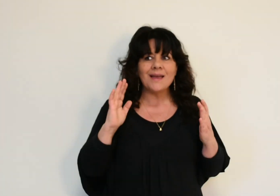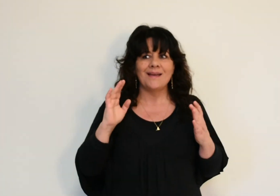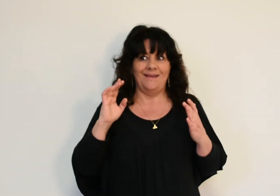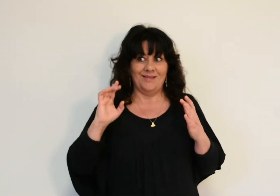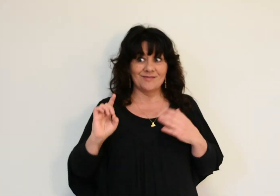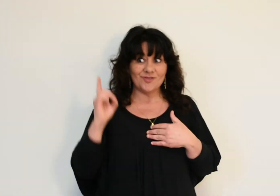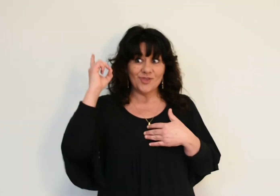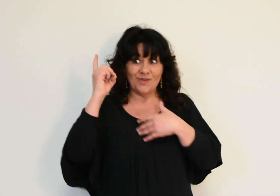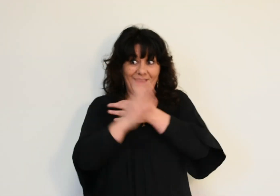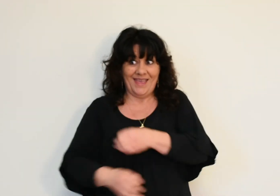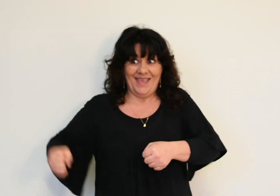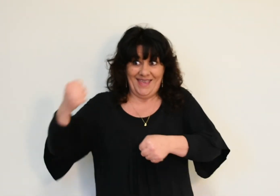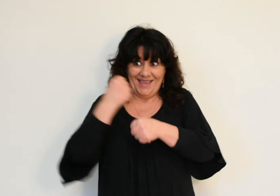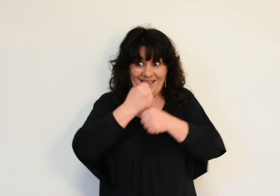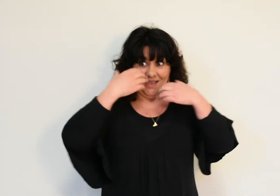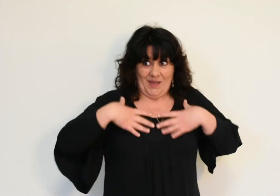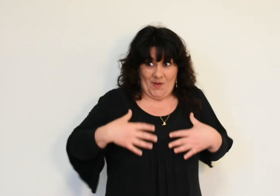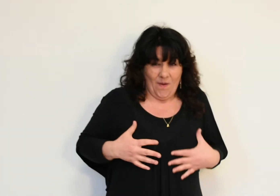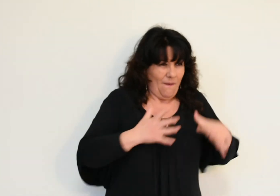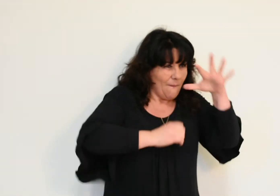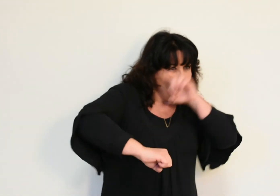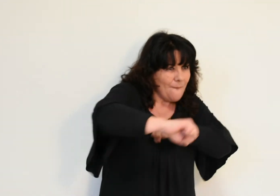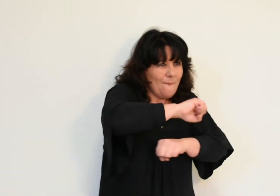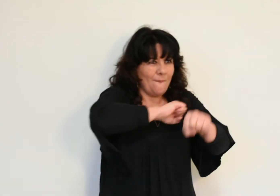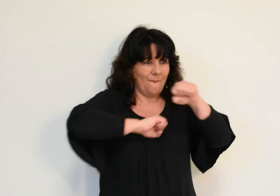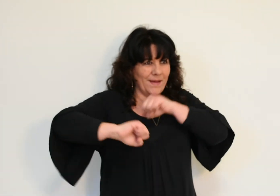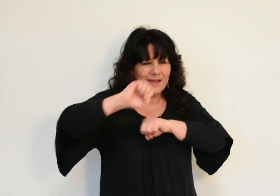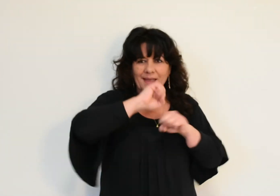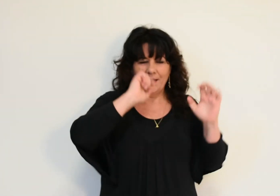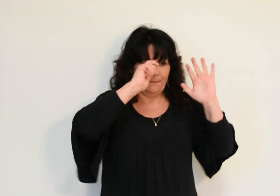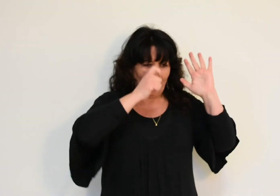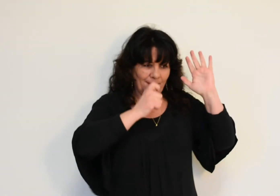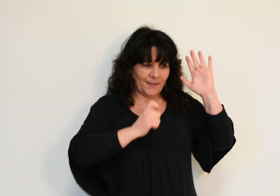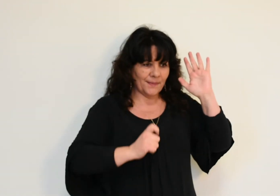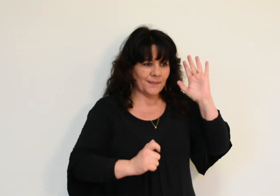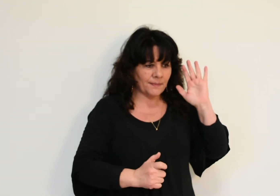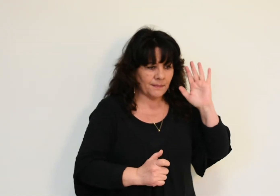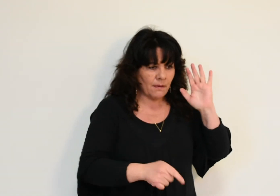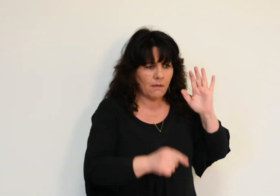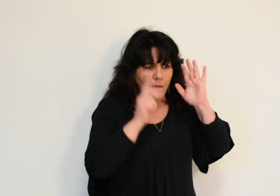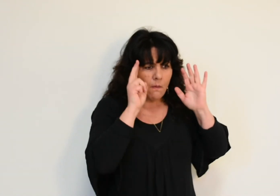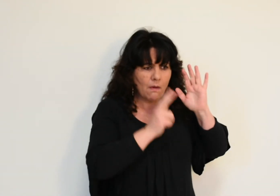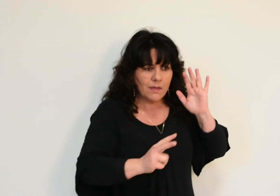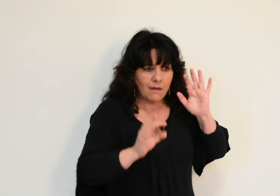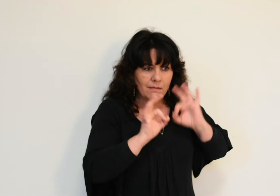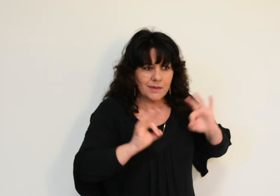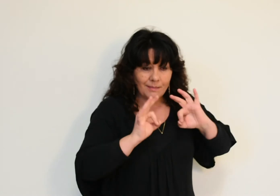corps, Dieu a accordé plus d'honneur à ceux qui en est dépourvus.